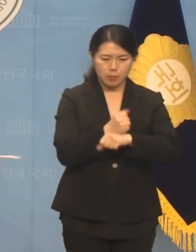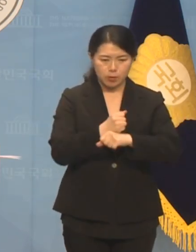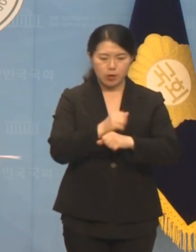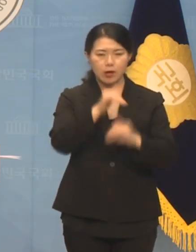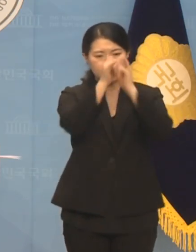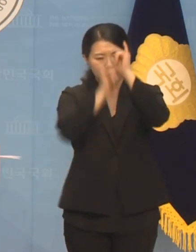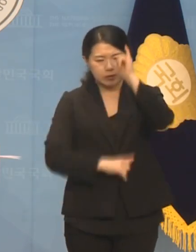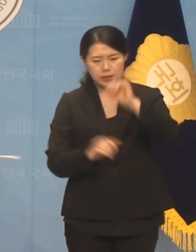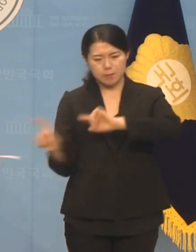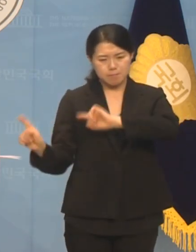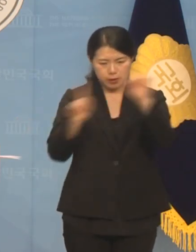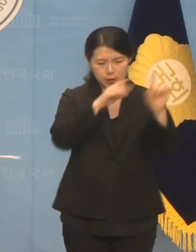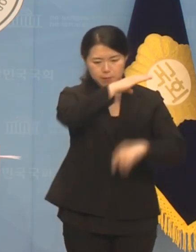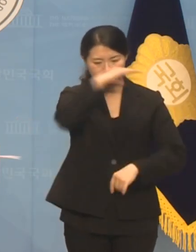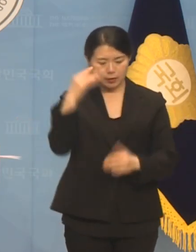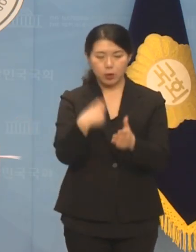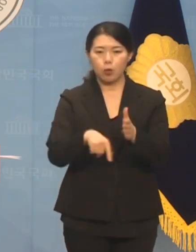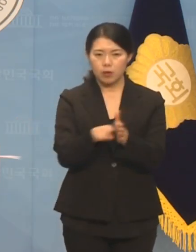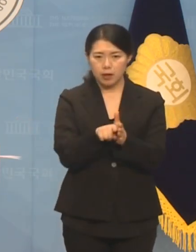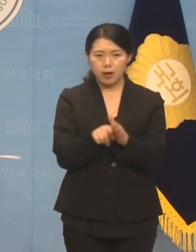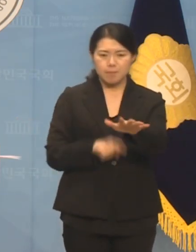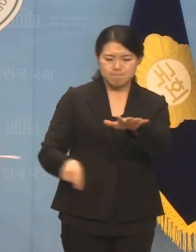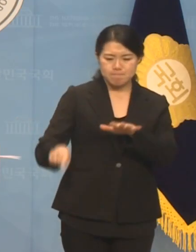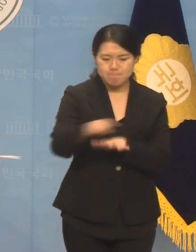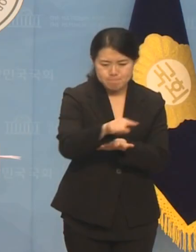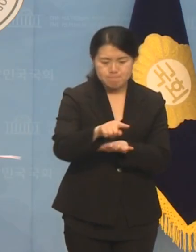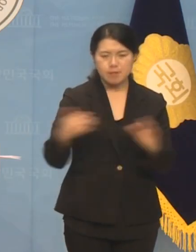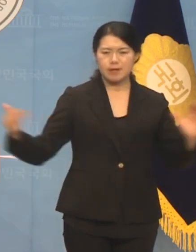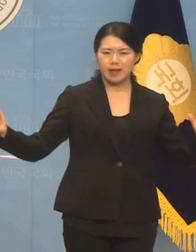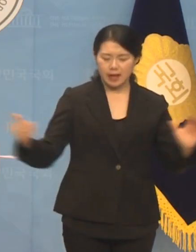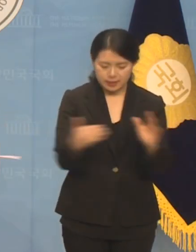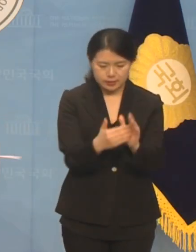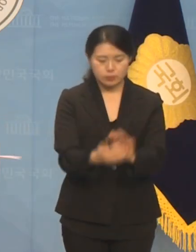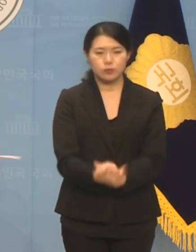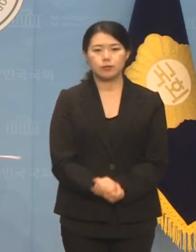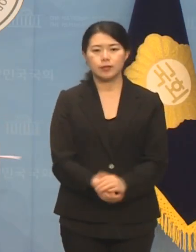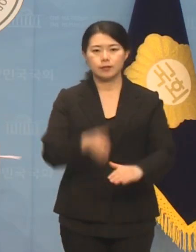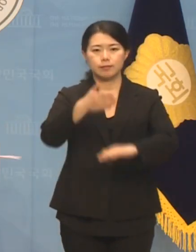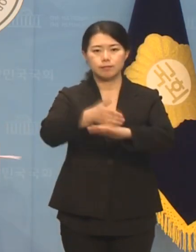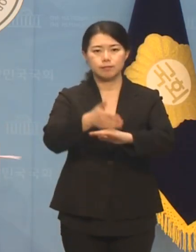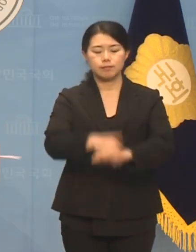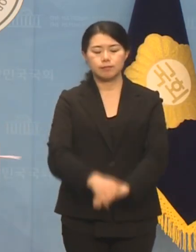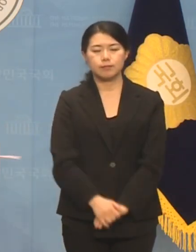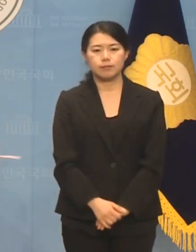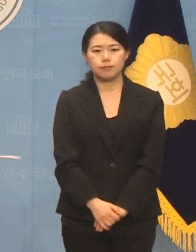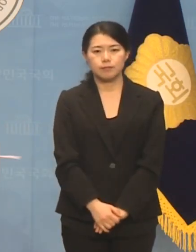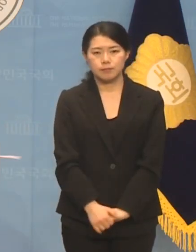세우는 일에 맨 앞에서 끝까지 함께 하겠습니다. 감사합니다.